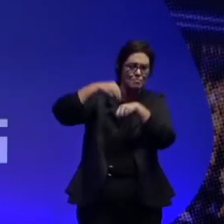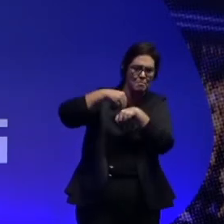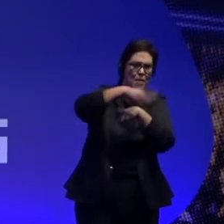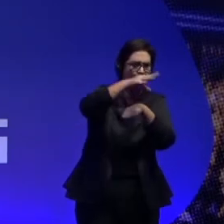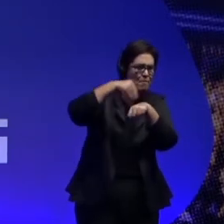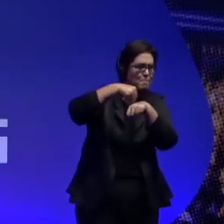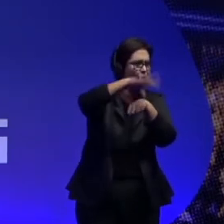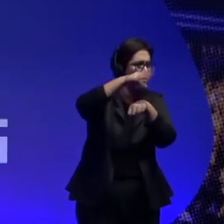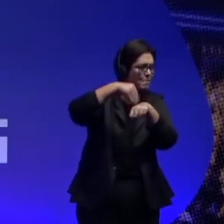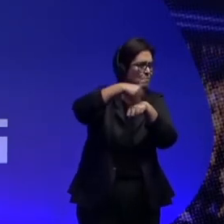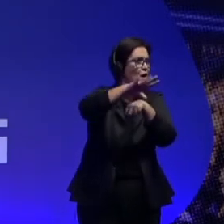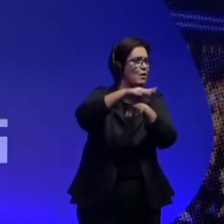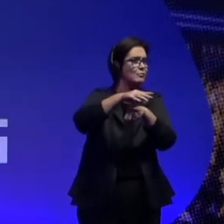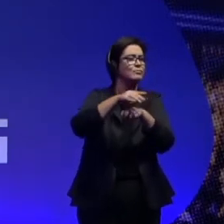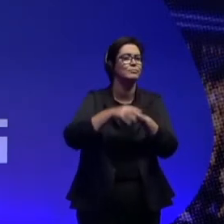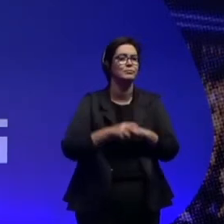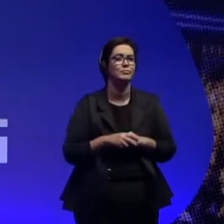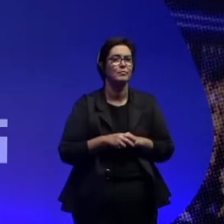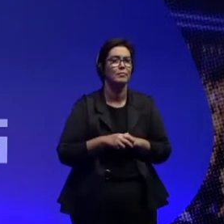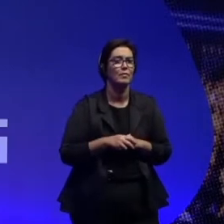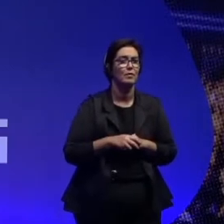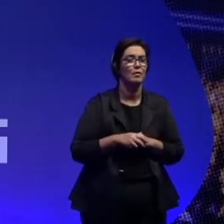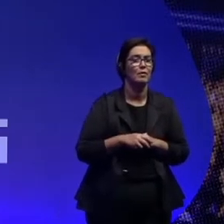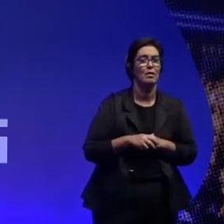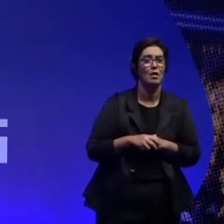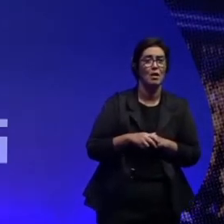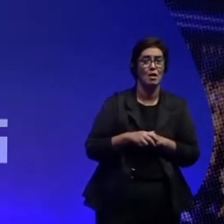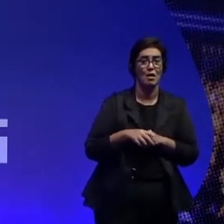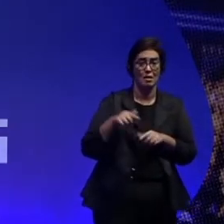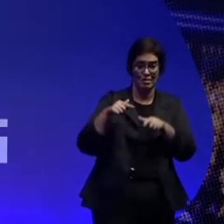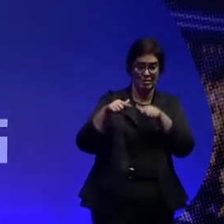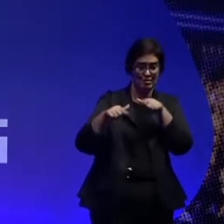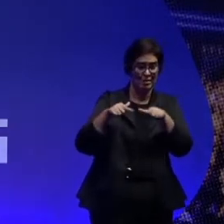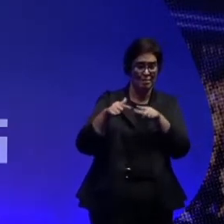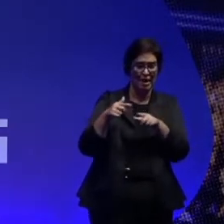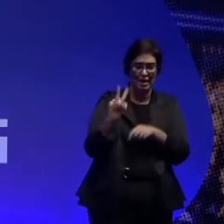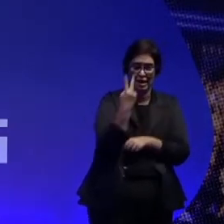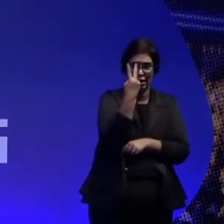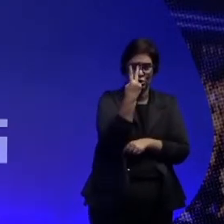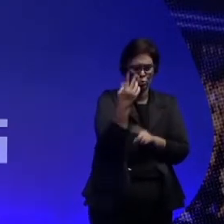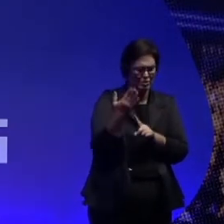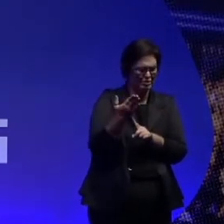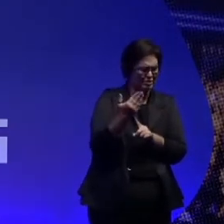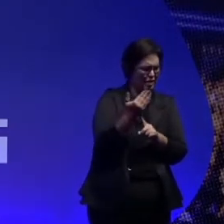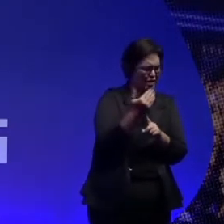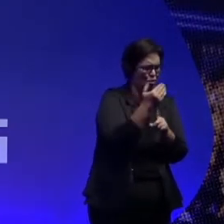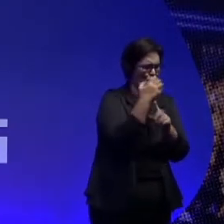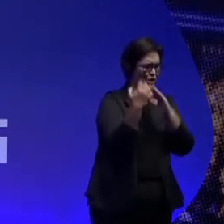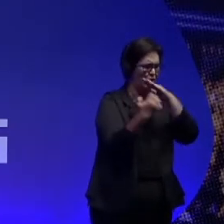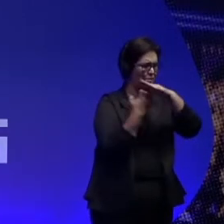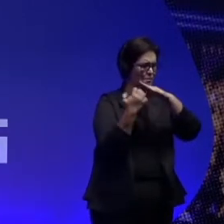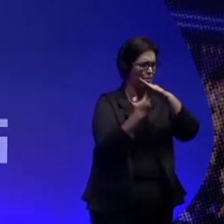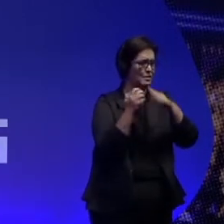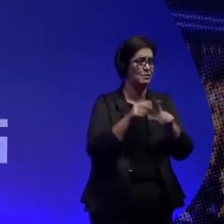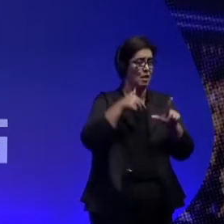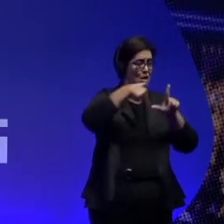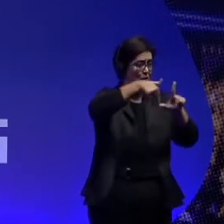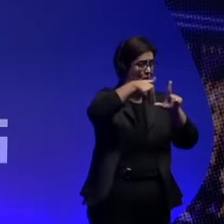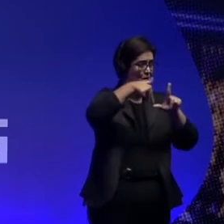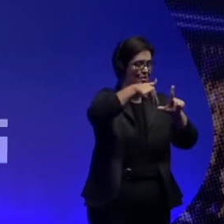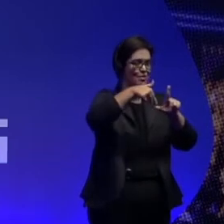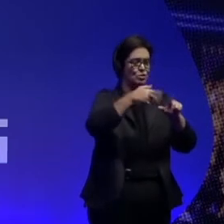minha trajetória, na sua trajetória, como executivo das duas maiores empresas de tecnologia do mundo. Foi eleito LinkedIn Top Voices